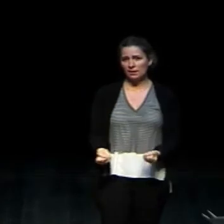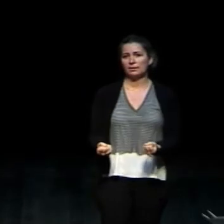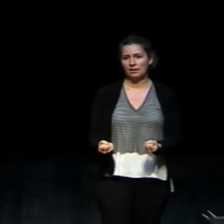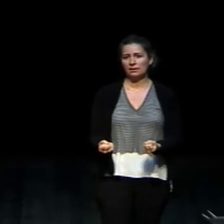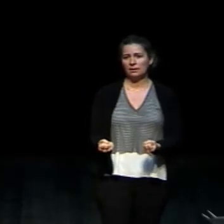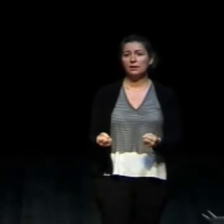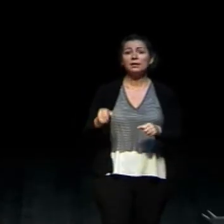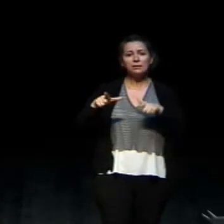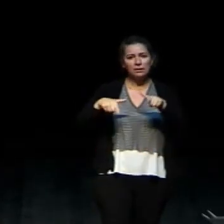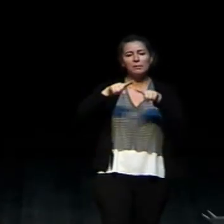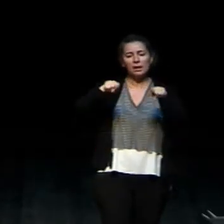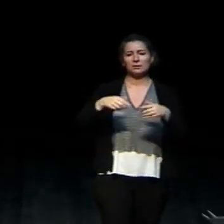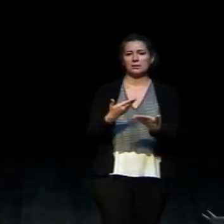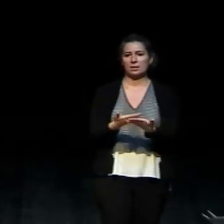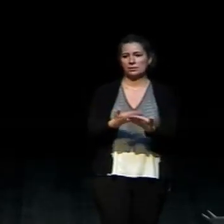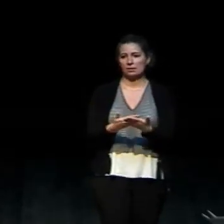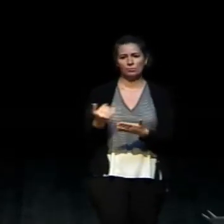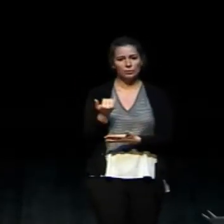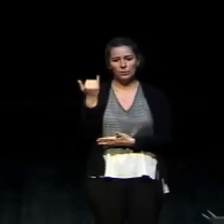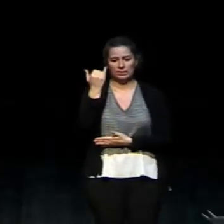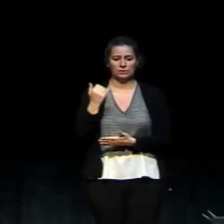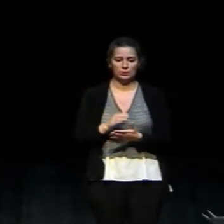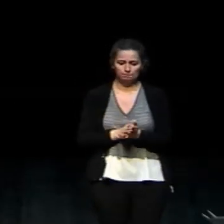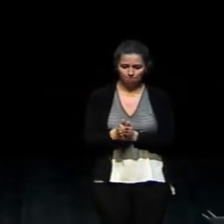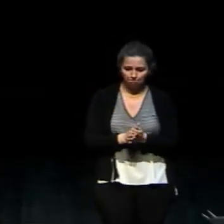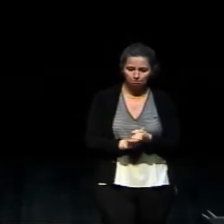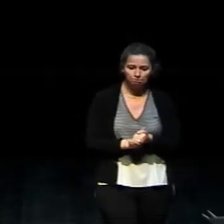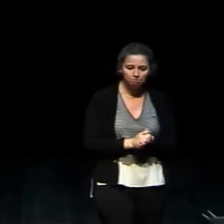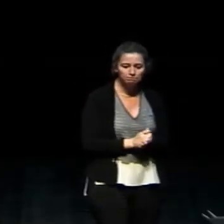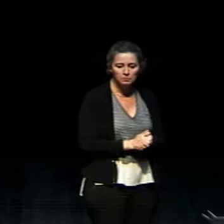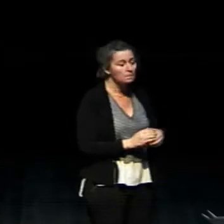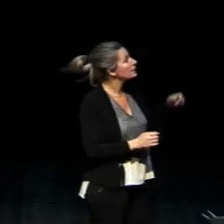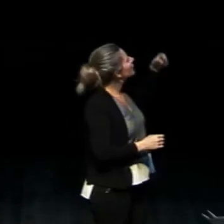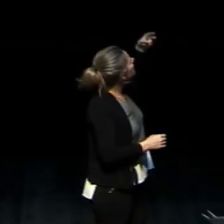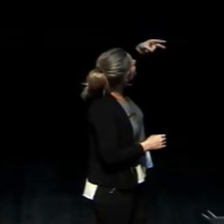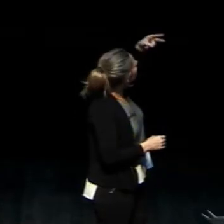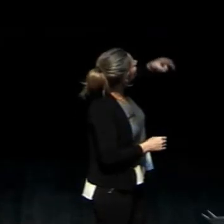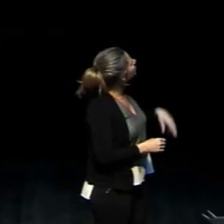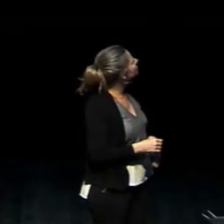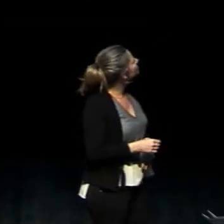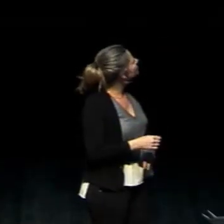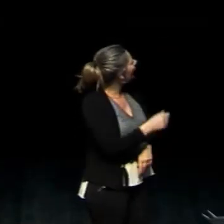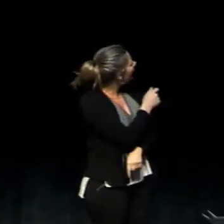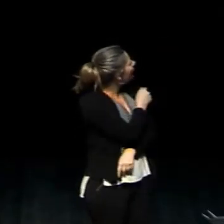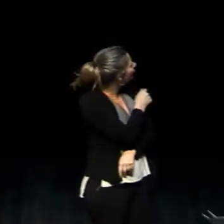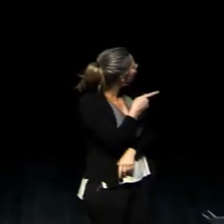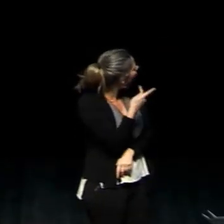na língua escrita, nós temos uma padronização, mas nós sabemos que nas línguas orais, essa padronização também ela